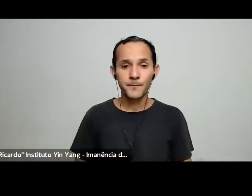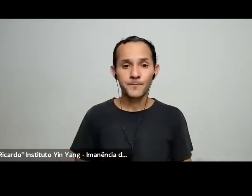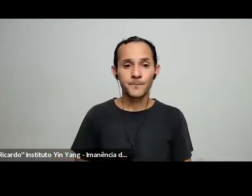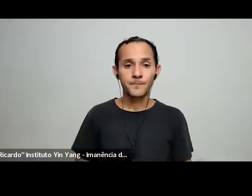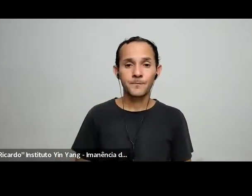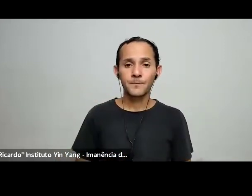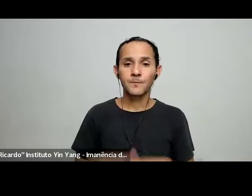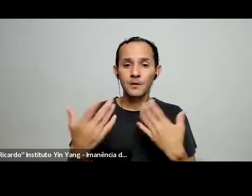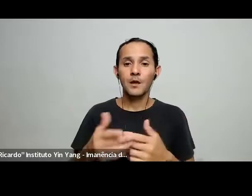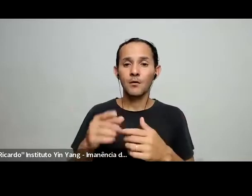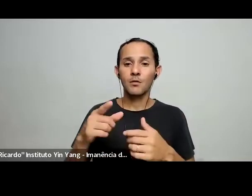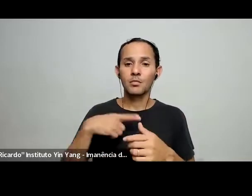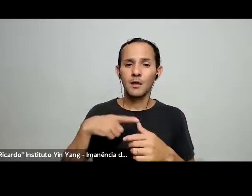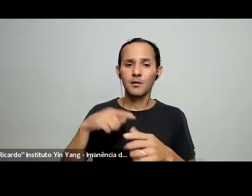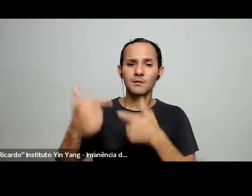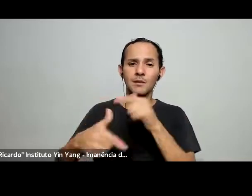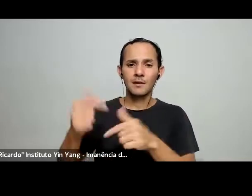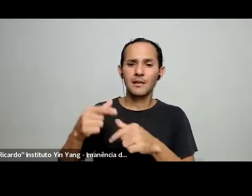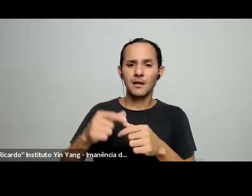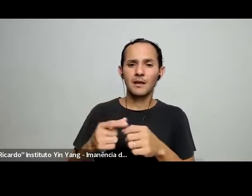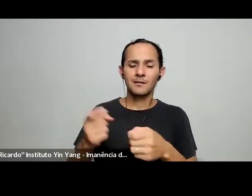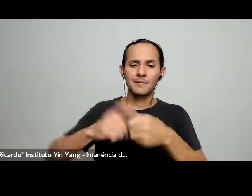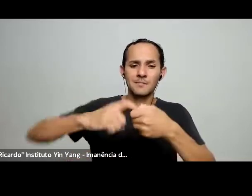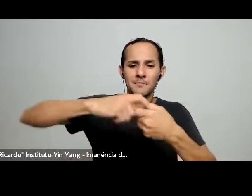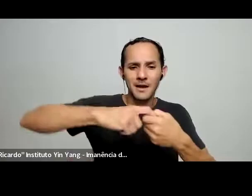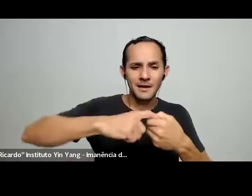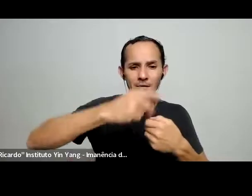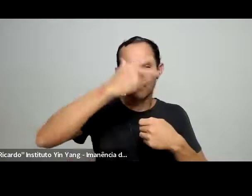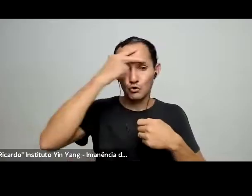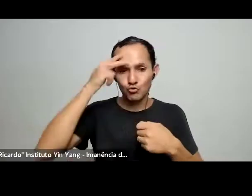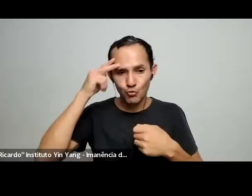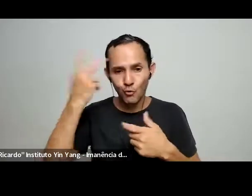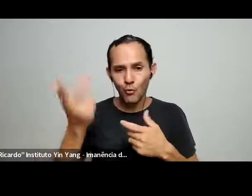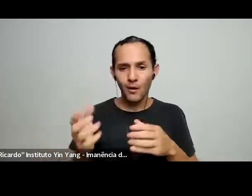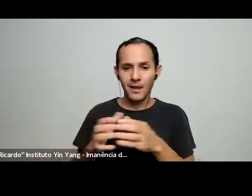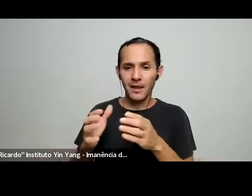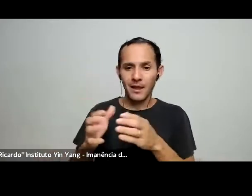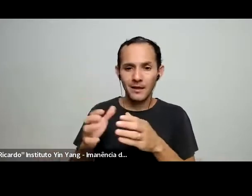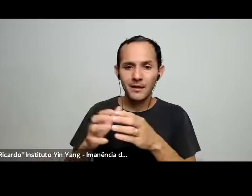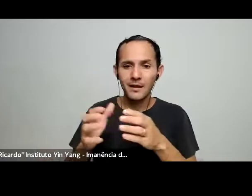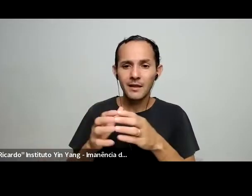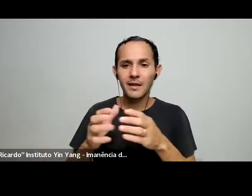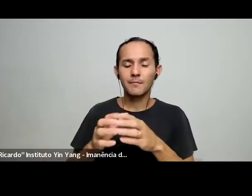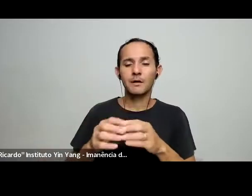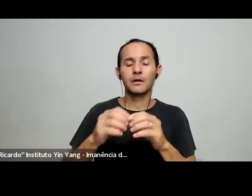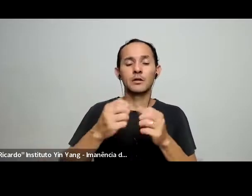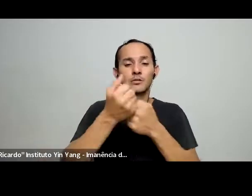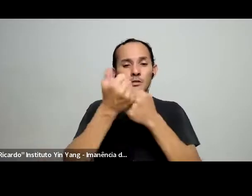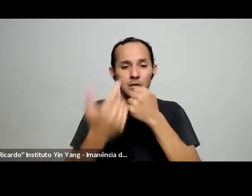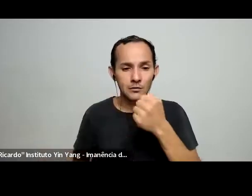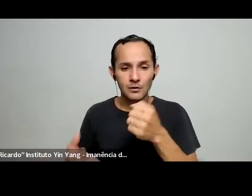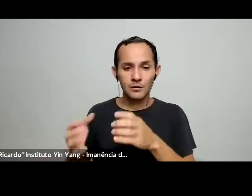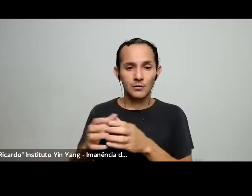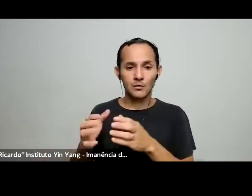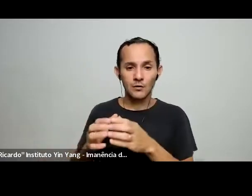Então, o consórcio hoje tem uma rede, né? Tem vários comitês, tem uma equipe de diretoria, tem uma equipe